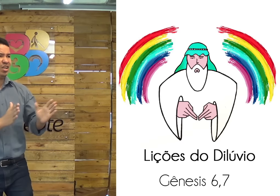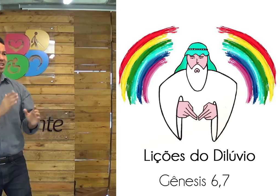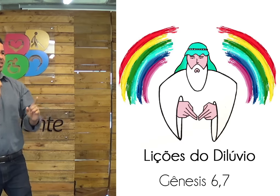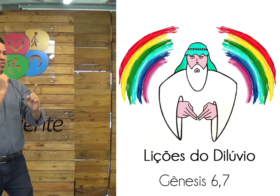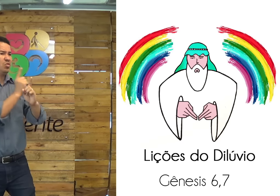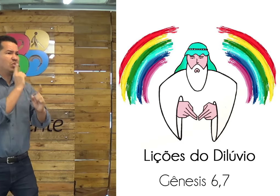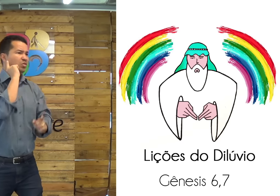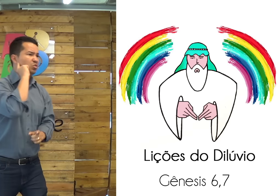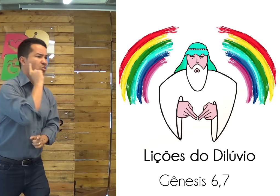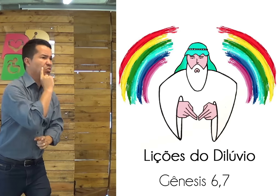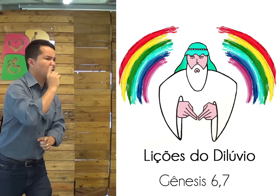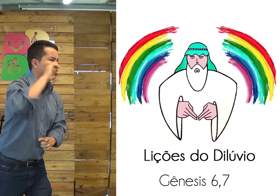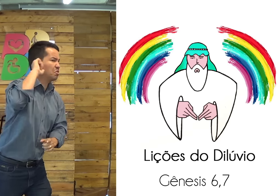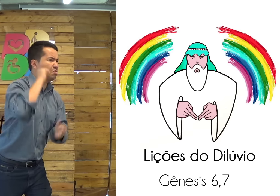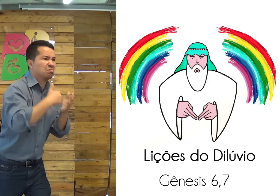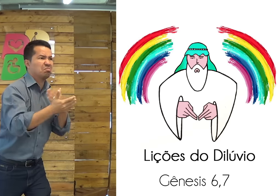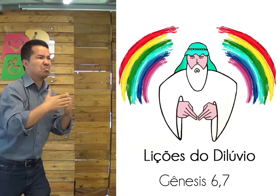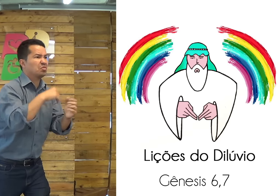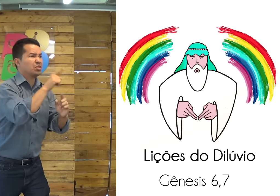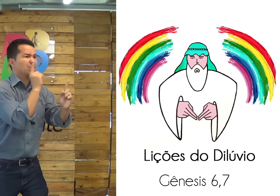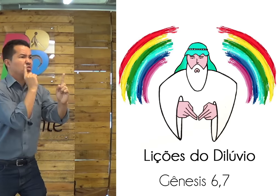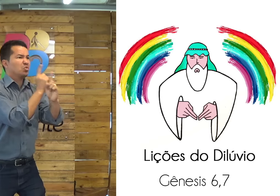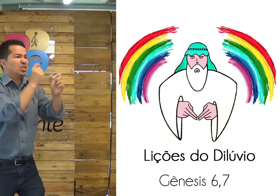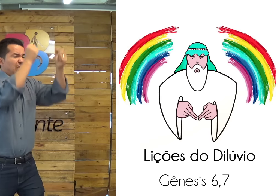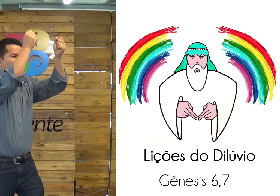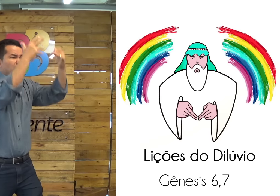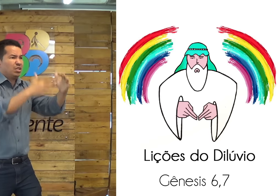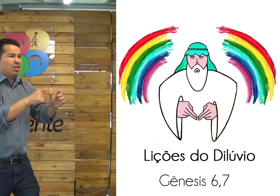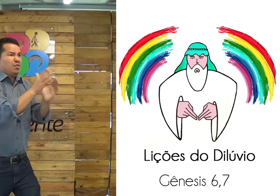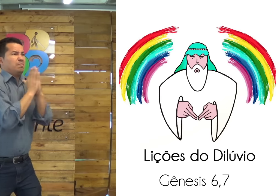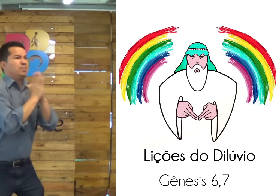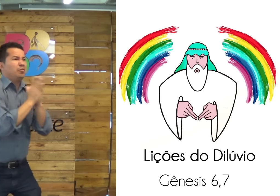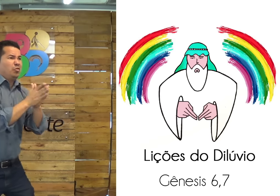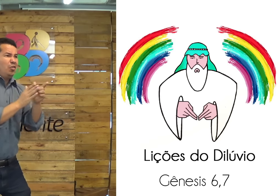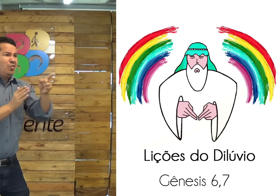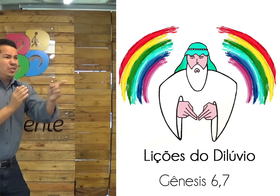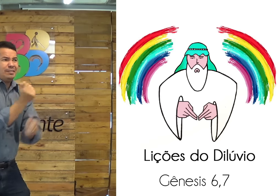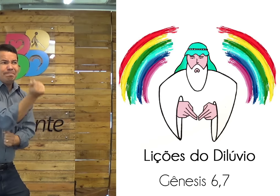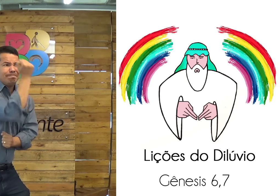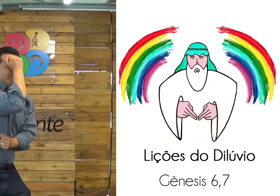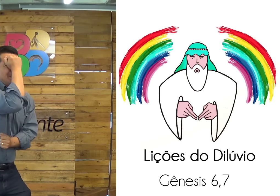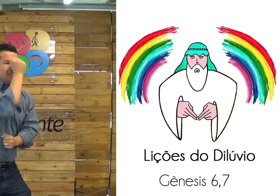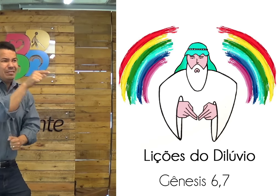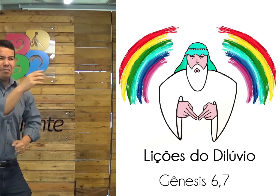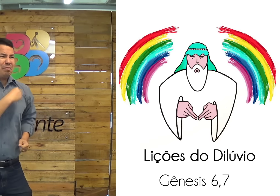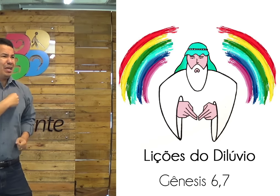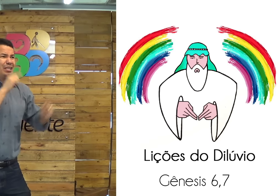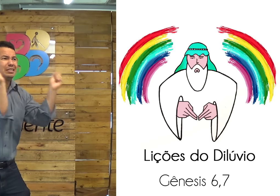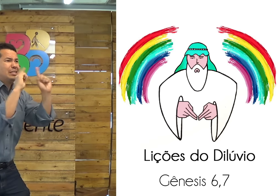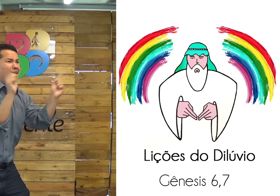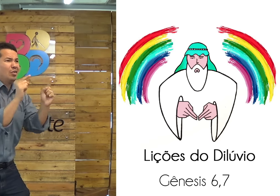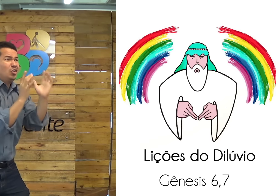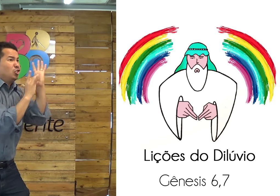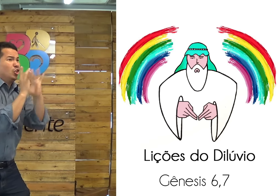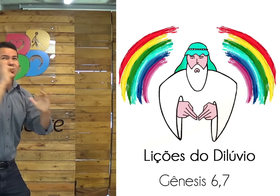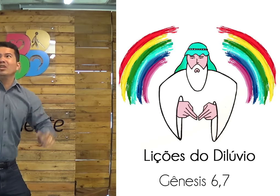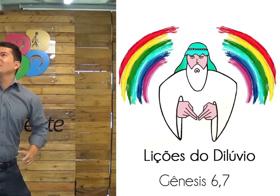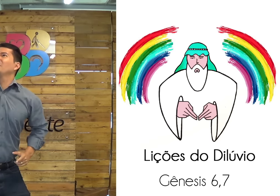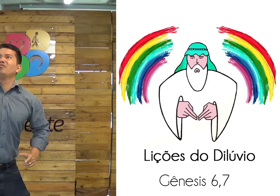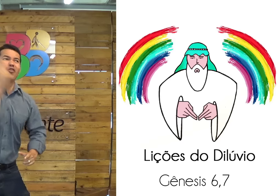encontra alum amigo né surdo ou Alin tanto faz quando você começa a falar olha por favor você precisa se arrepender do seu pecado não p